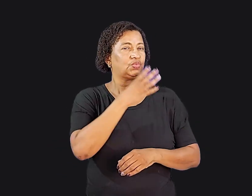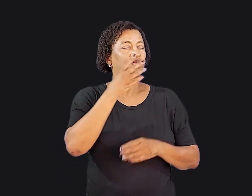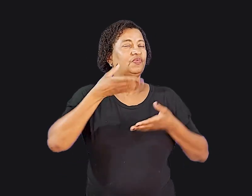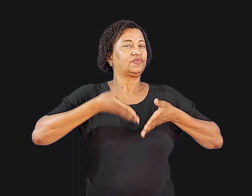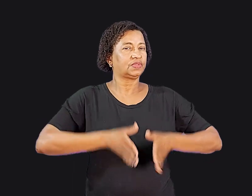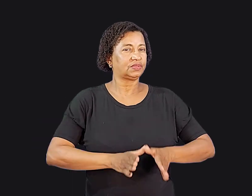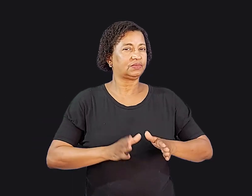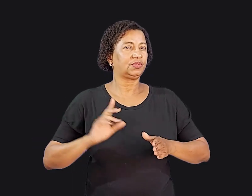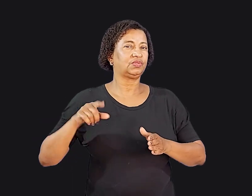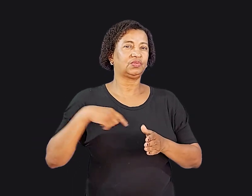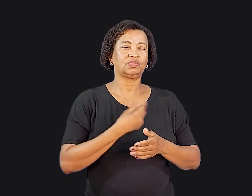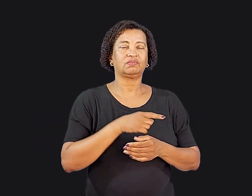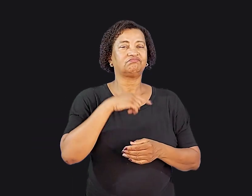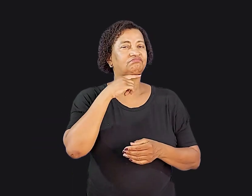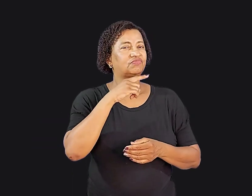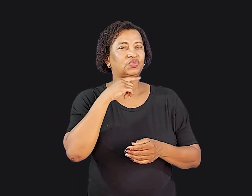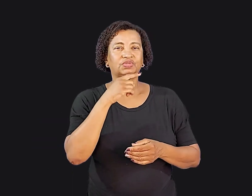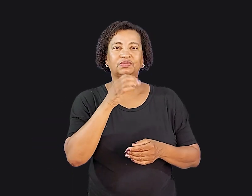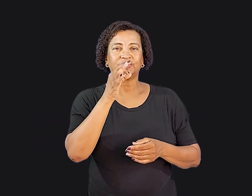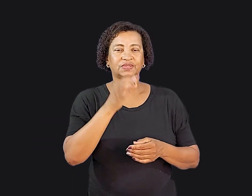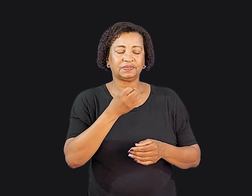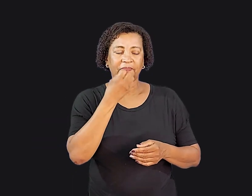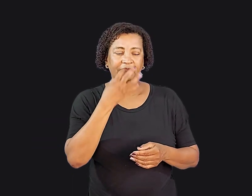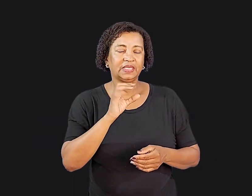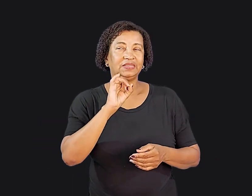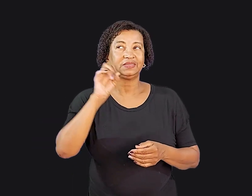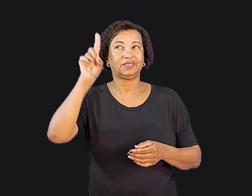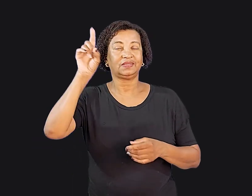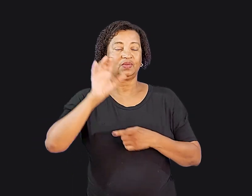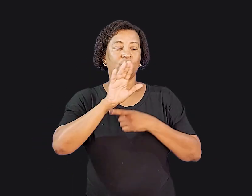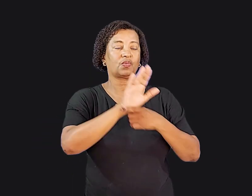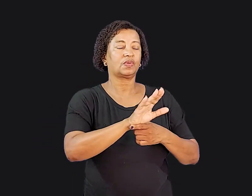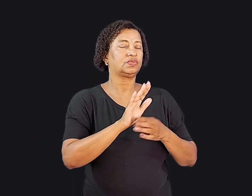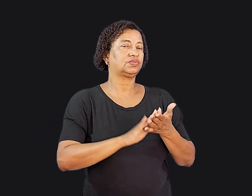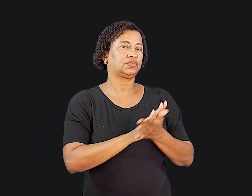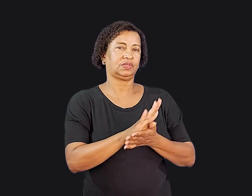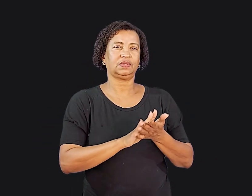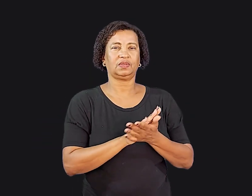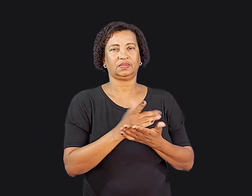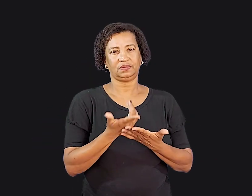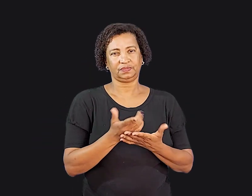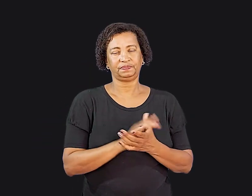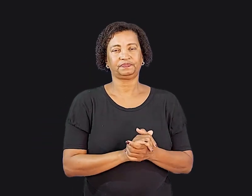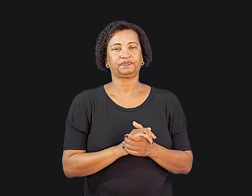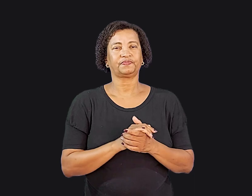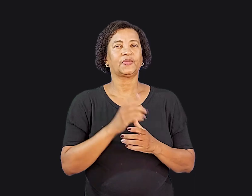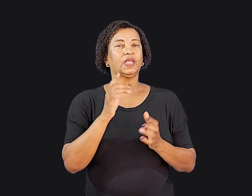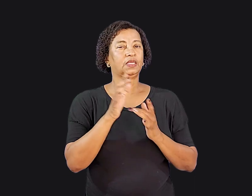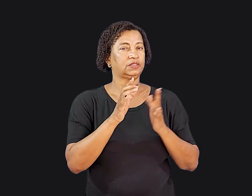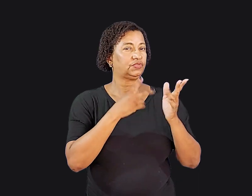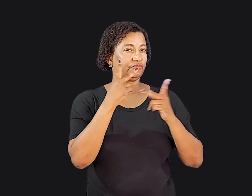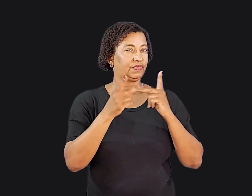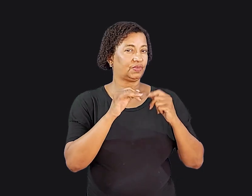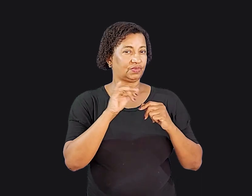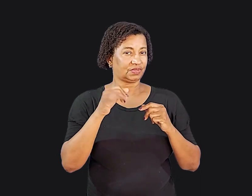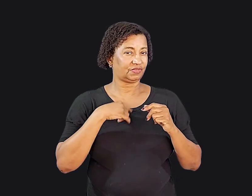seremos pessoas adequadas sem a ajuda de Deus. O que nasce da carne é carne, afirmou Jesus. Portanto, não se surpreenda